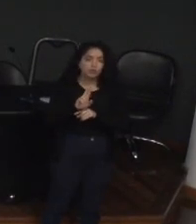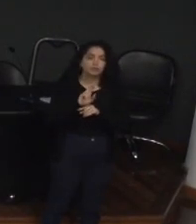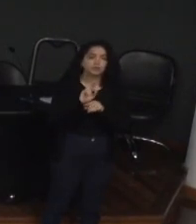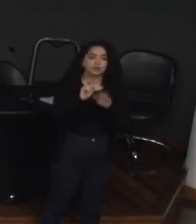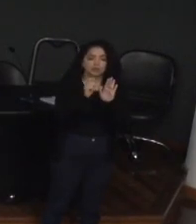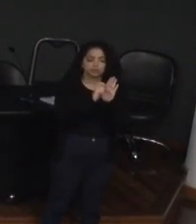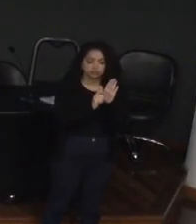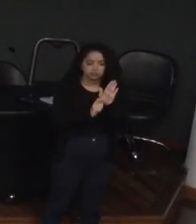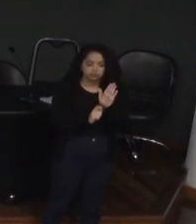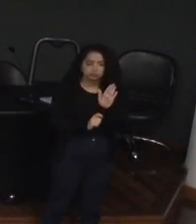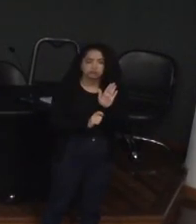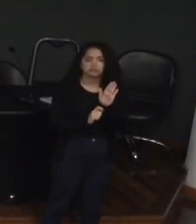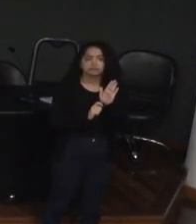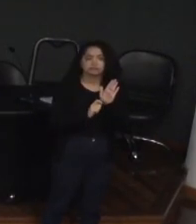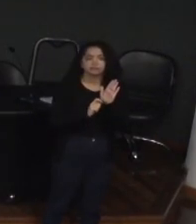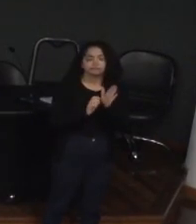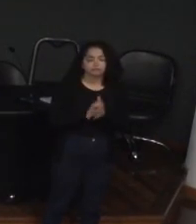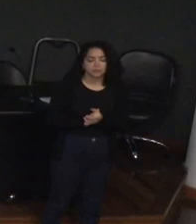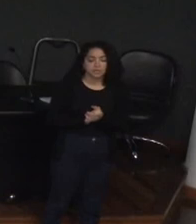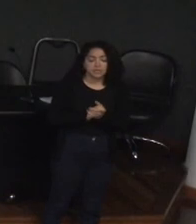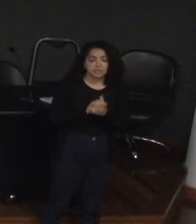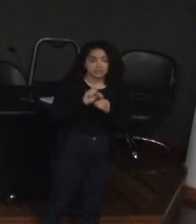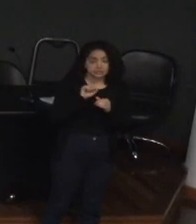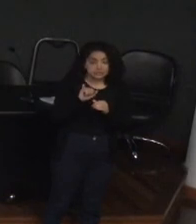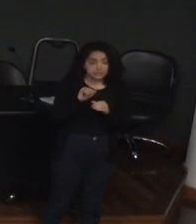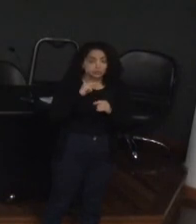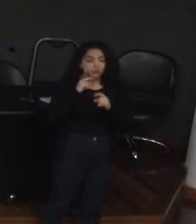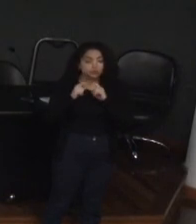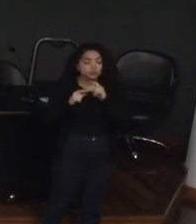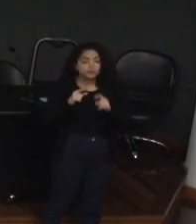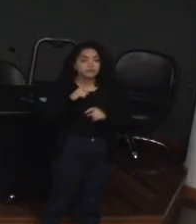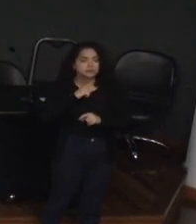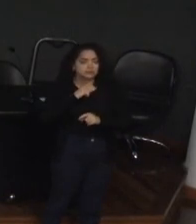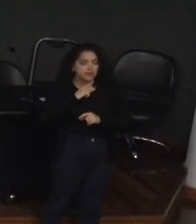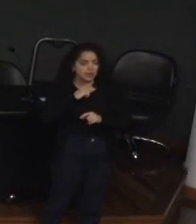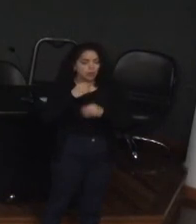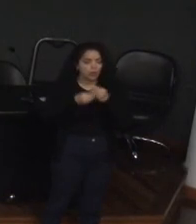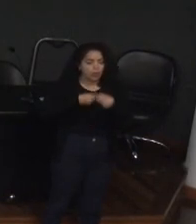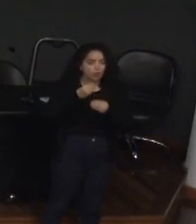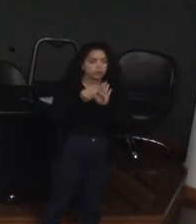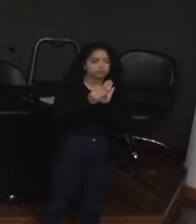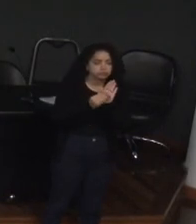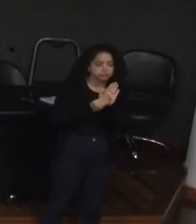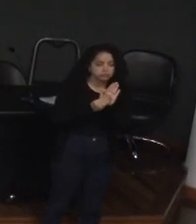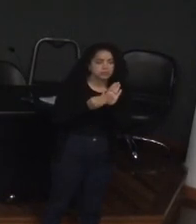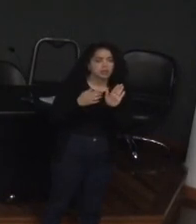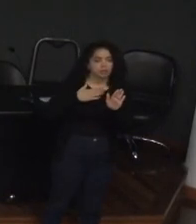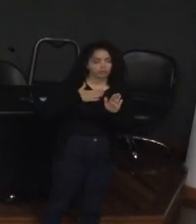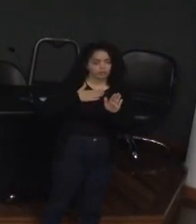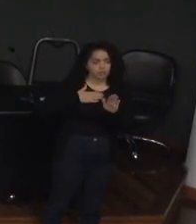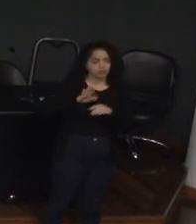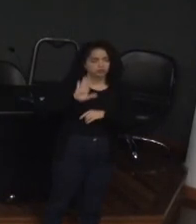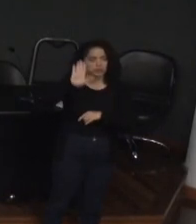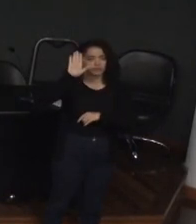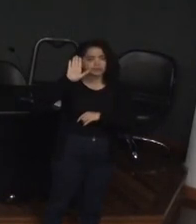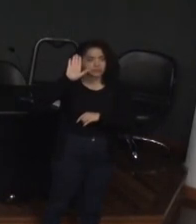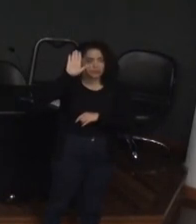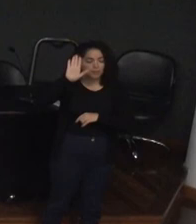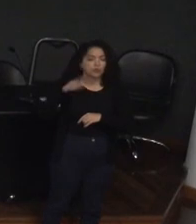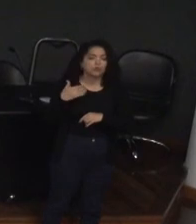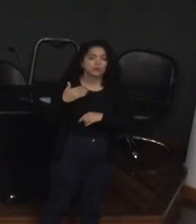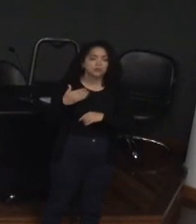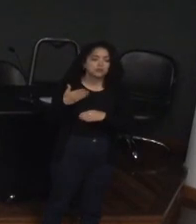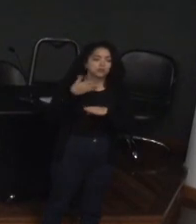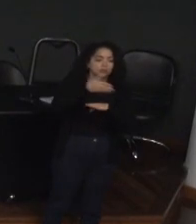descrição do mapeamento, tá? Se vocês tiverem dúvida de como lançar, do que lançar, eu vou estar aqui, só levantar a mão e eu vou